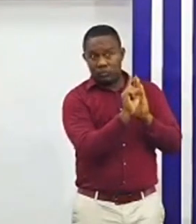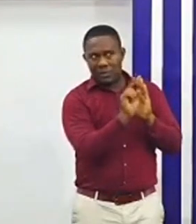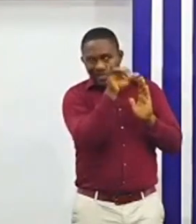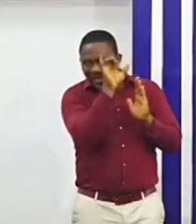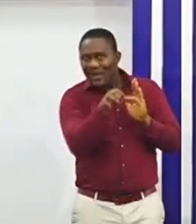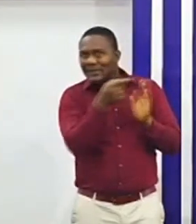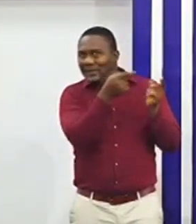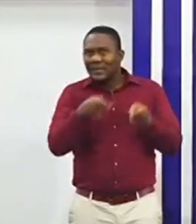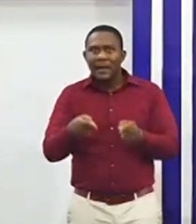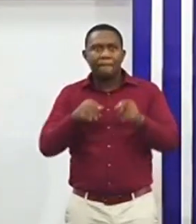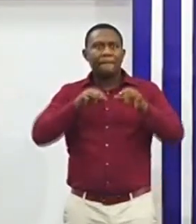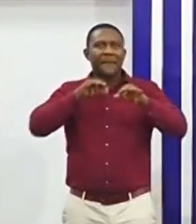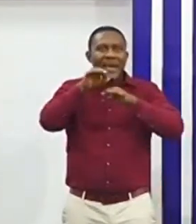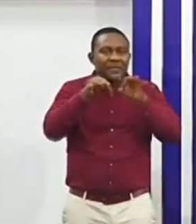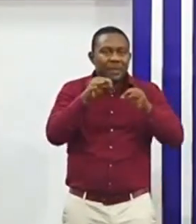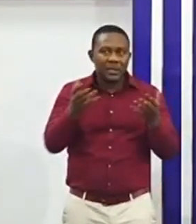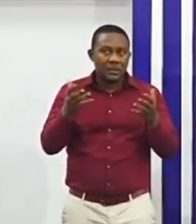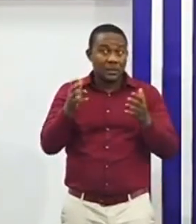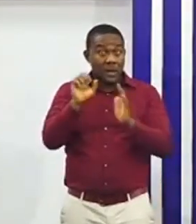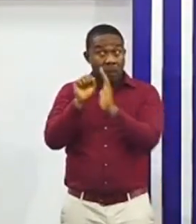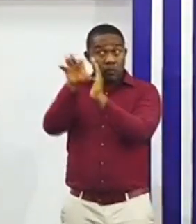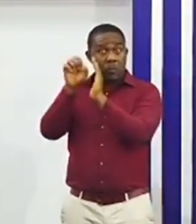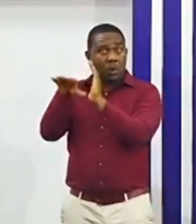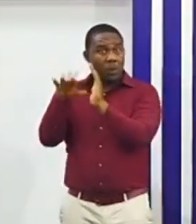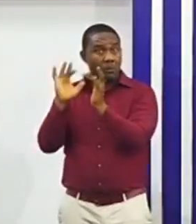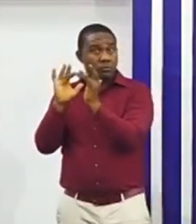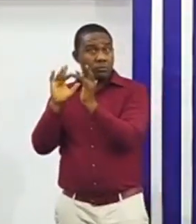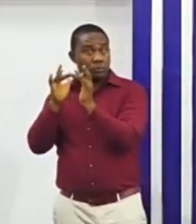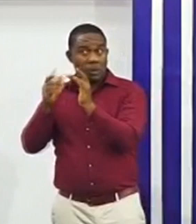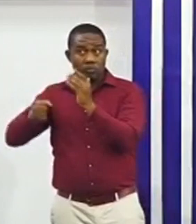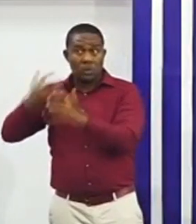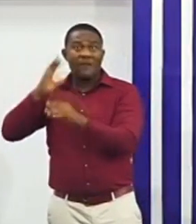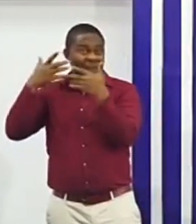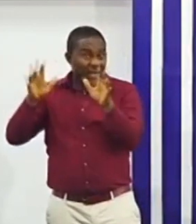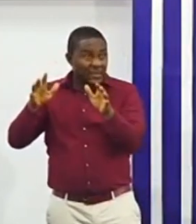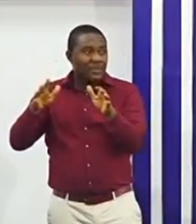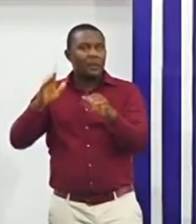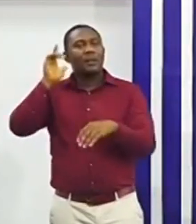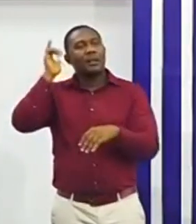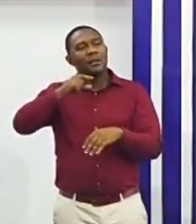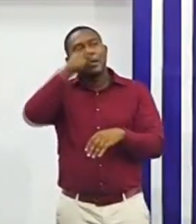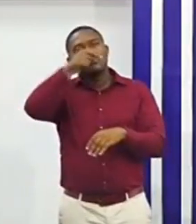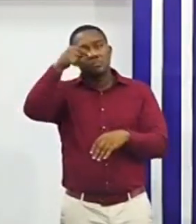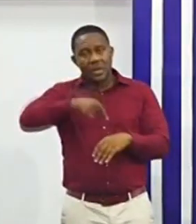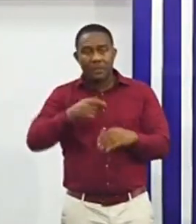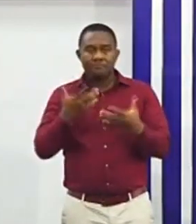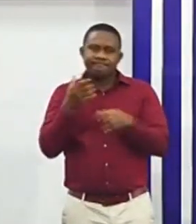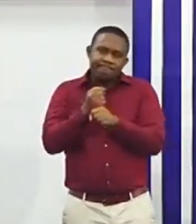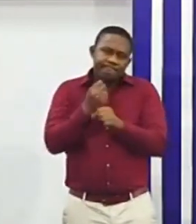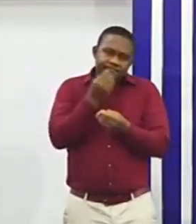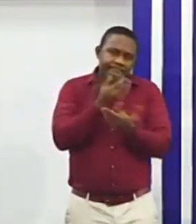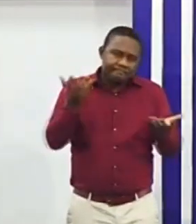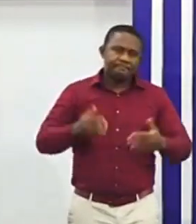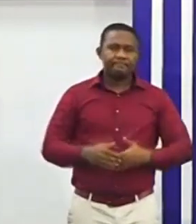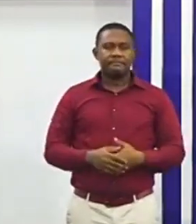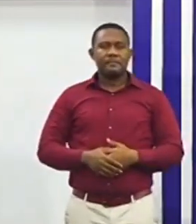Bone te na yela ne a baaba fiilo na te gaa a bɛ baare a ka bɛ pãã wa baare a fuŋ de a data